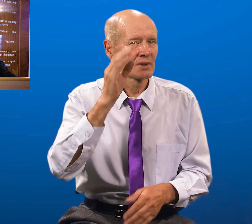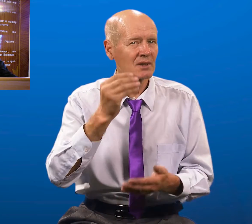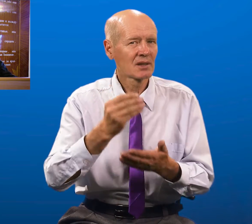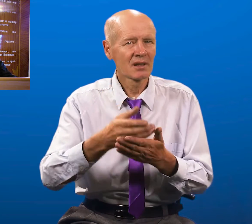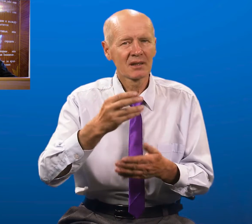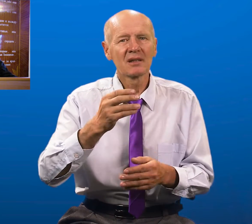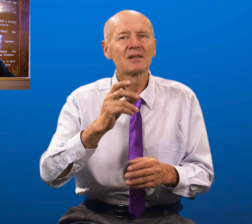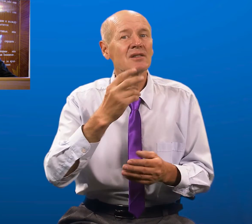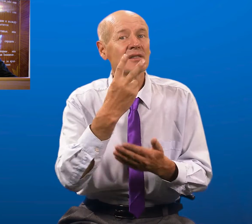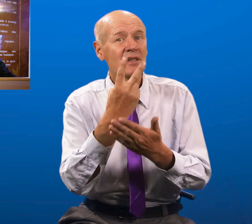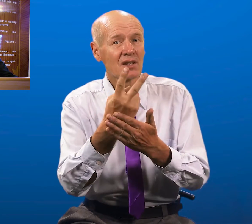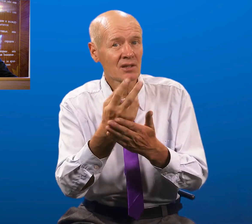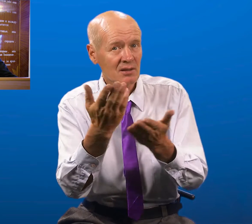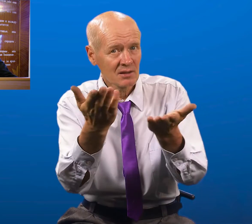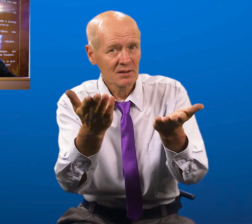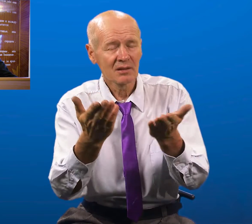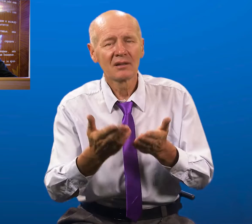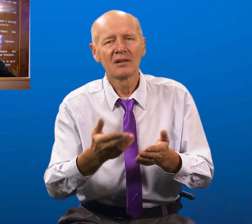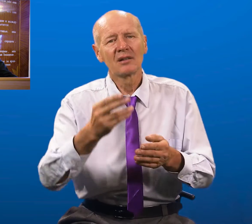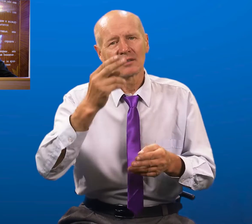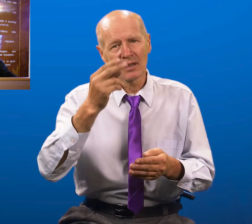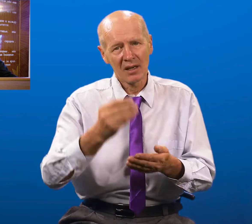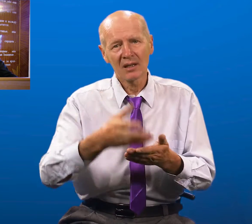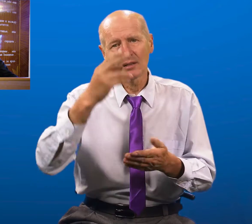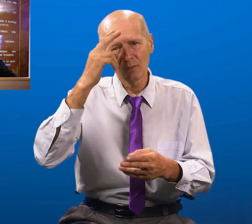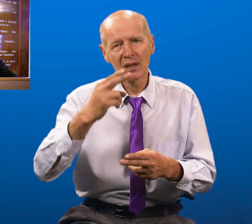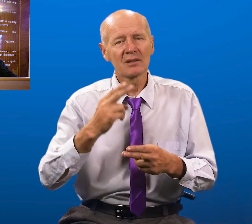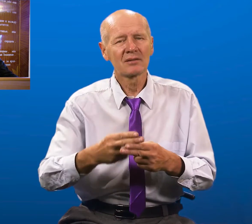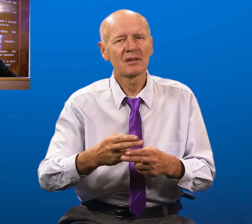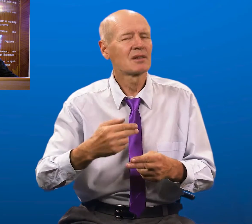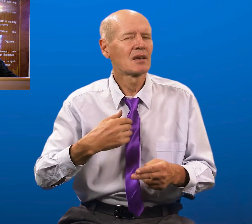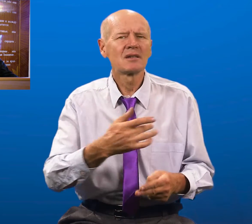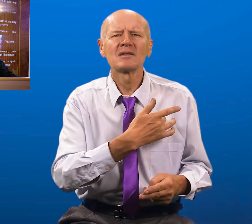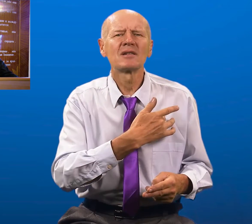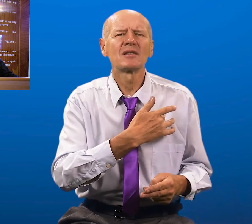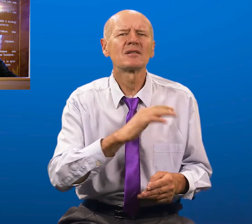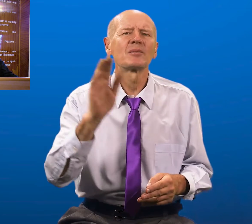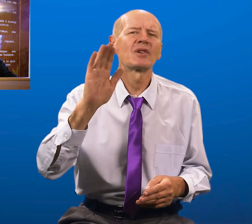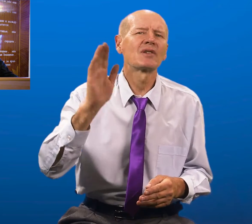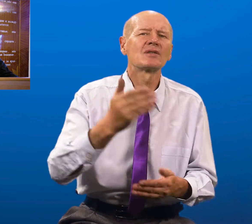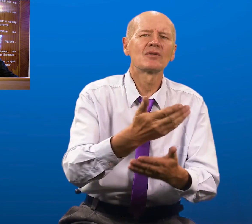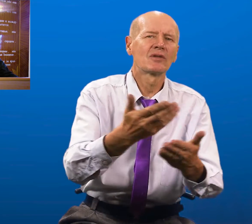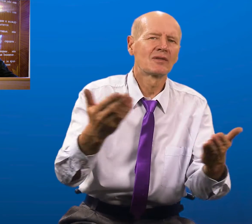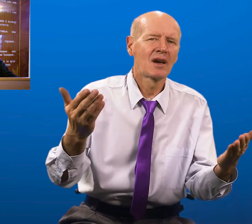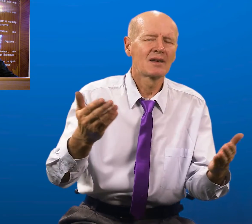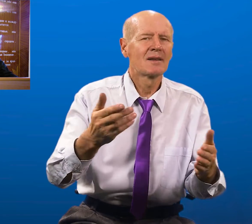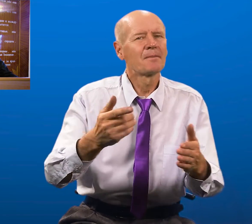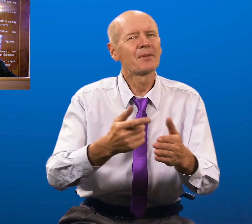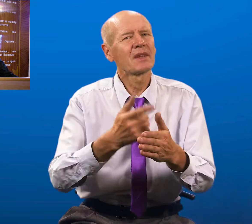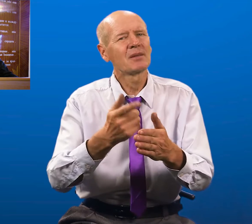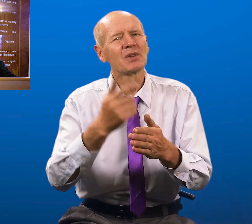утро, дорогие зрители, дорогие наши братья и сестры! Я сердечно всех вас приветствую светлым именем нашего Господа